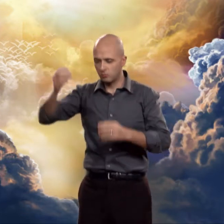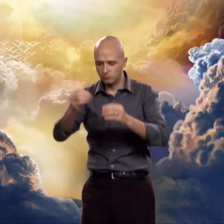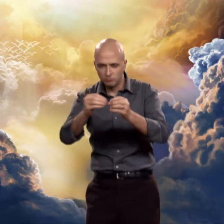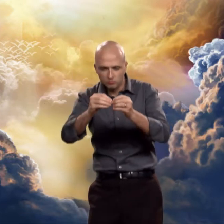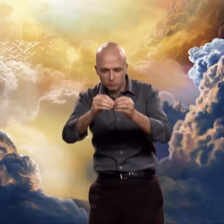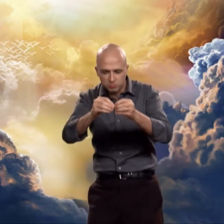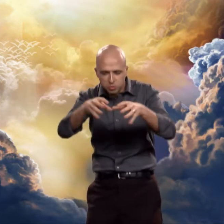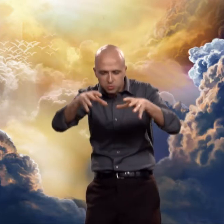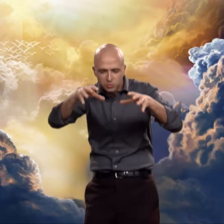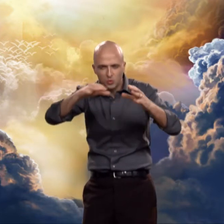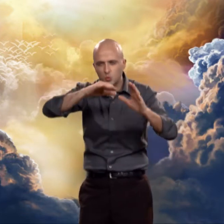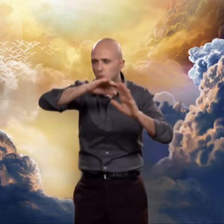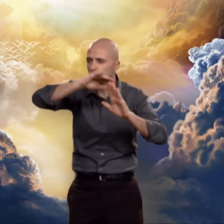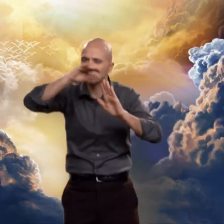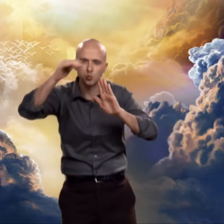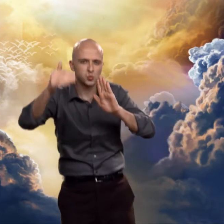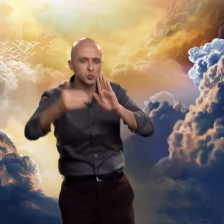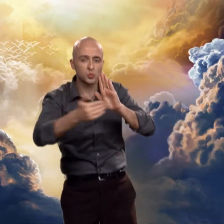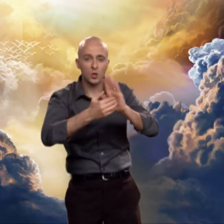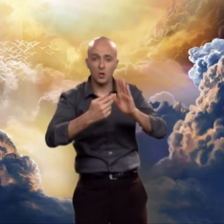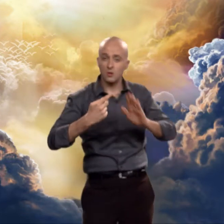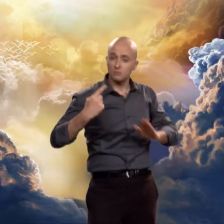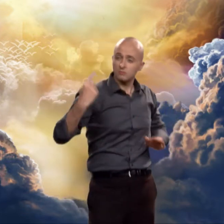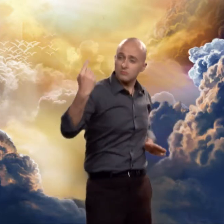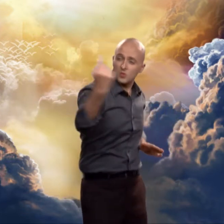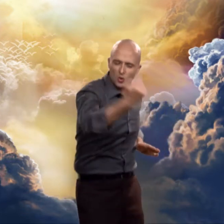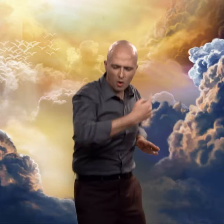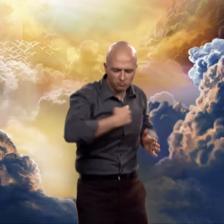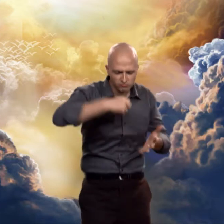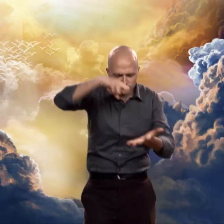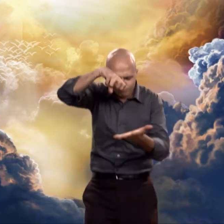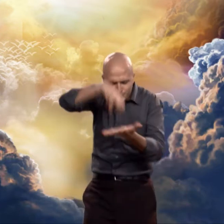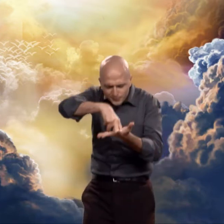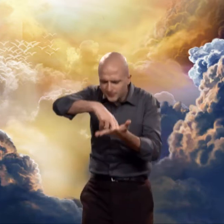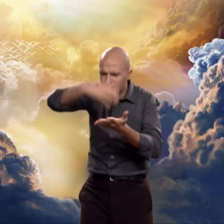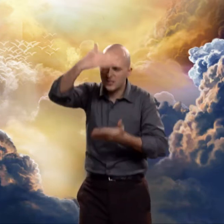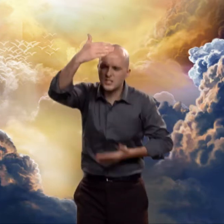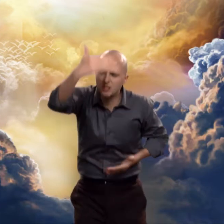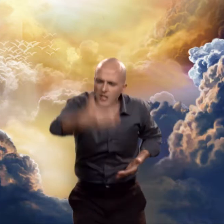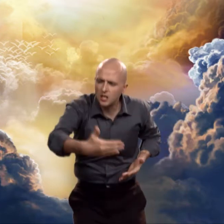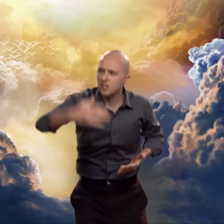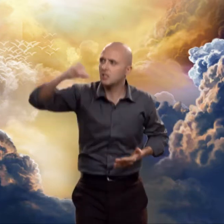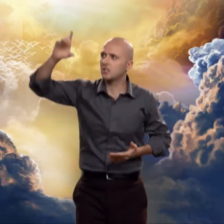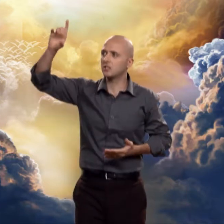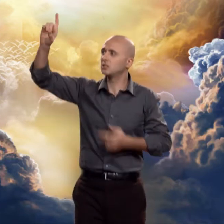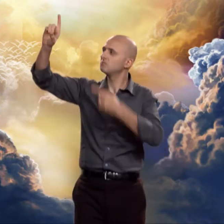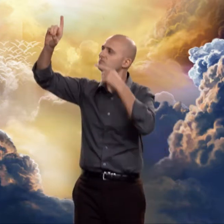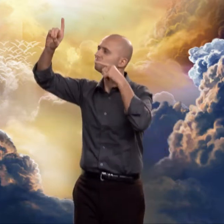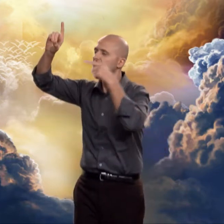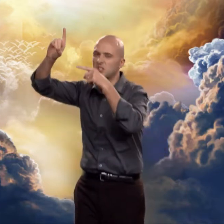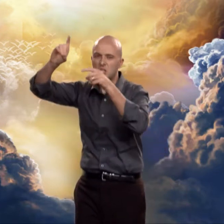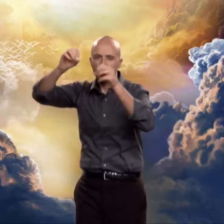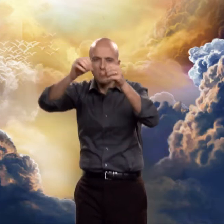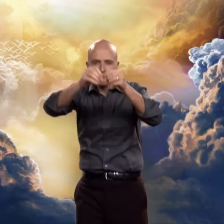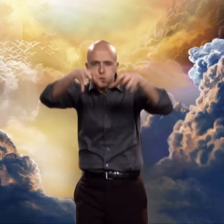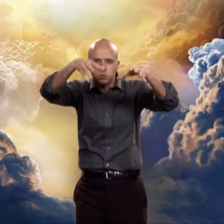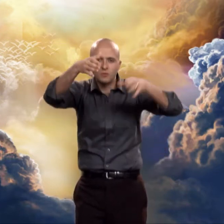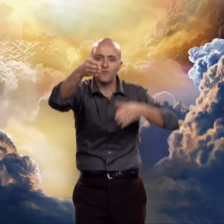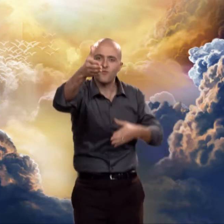Ele é o Criador. Venham, adoremos prostrados e ajoelhemos diante do Senhor, o nosso Criador. Reconheçam